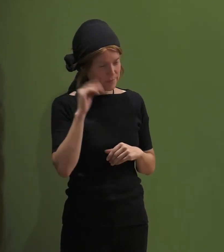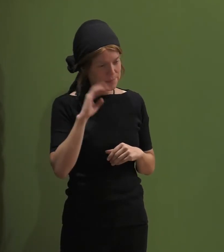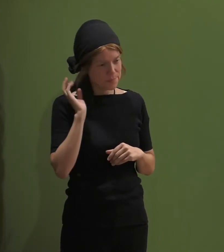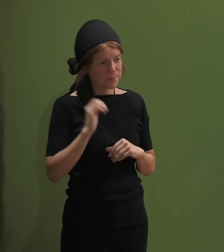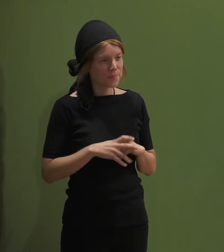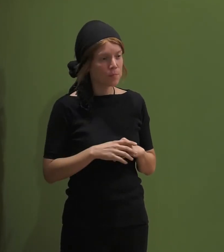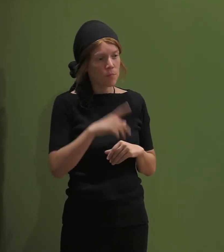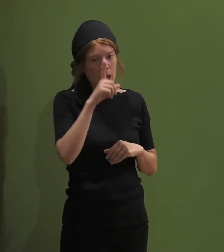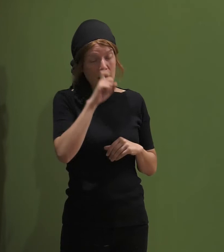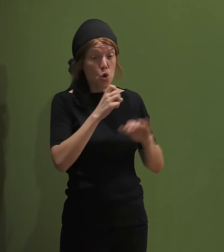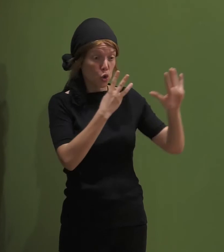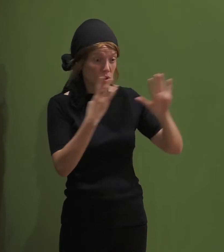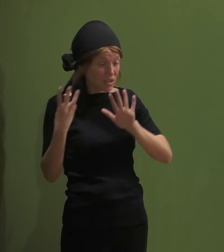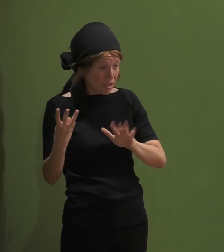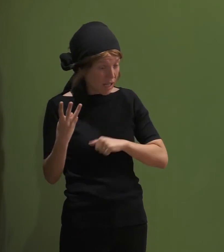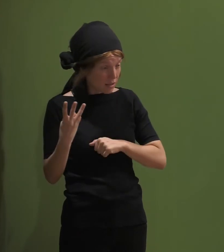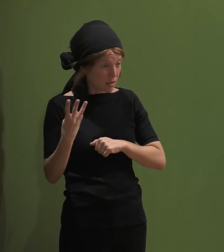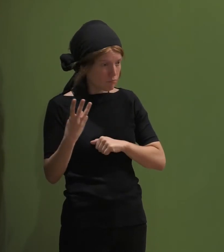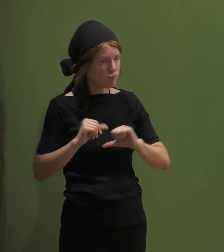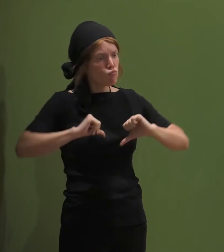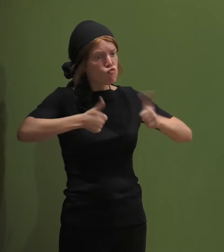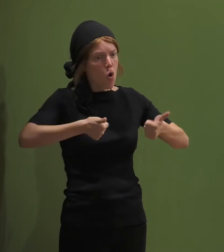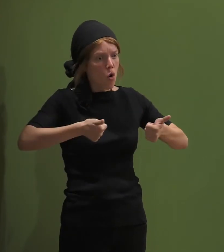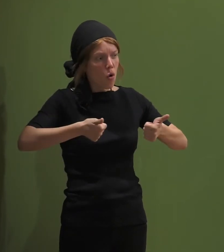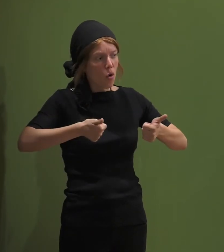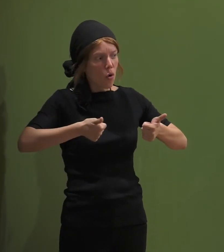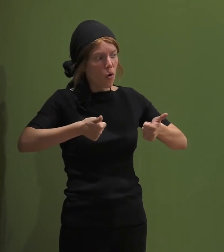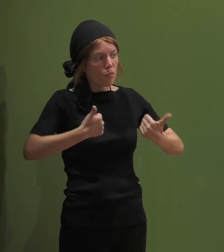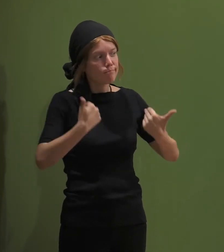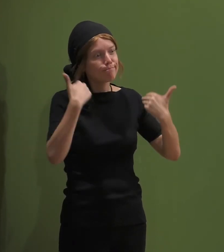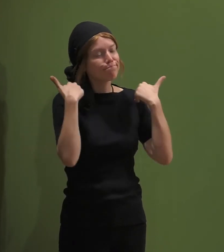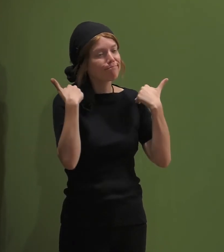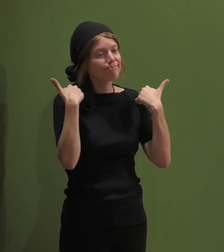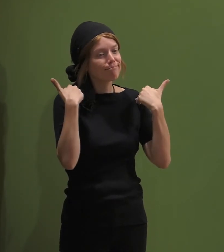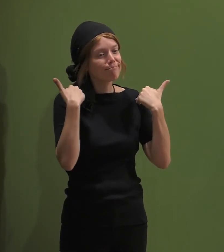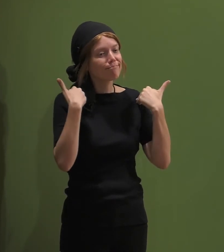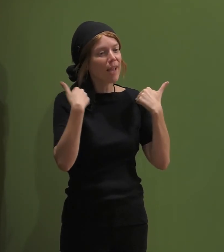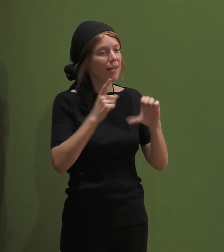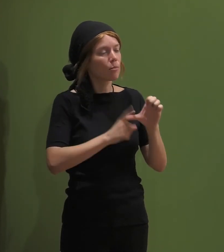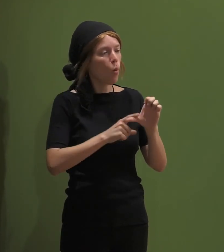Cuando en el año 83 se inició esta andadura, se hicieron cargo de la autonomía en